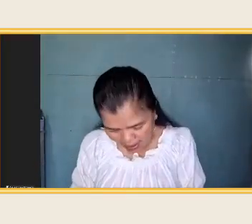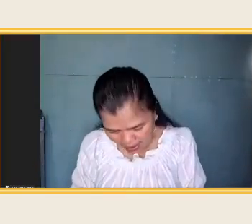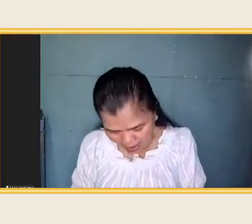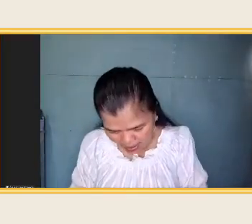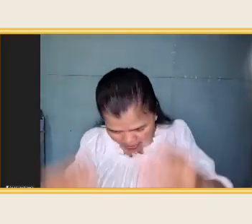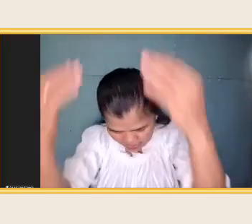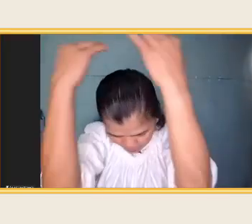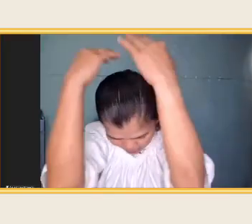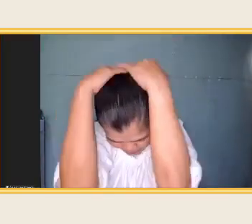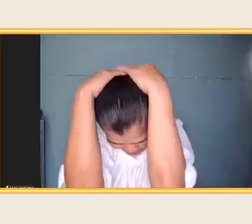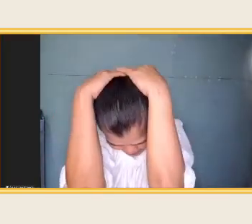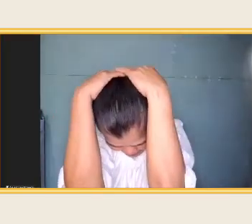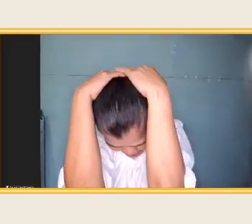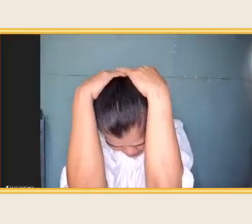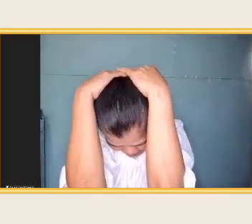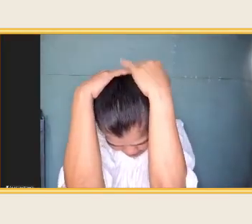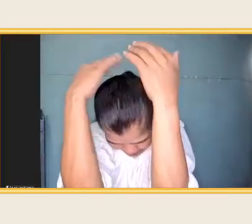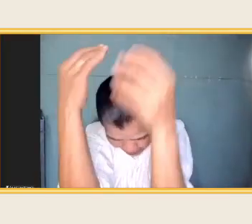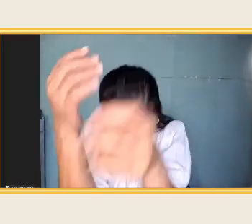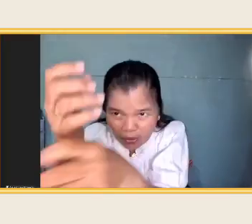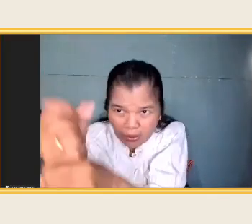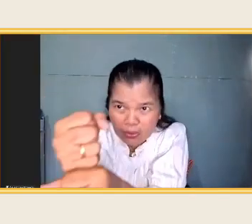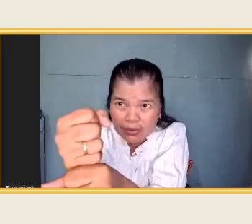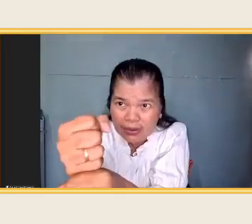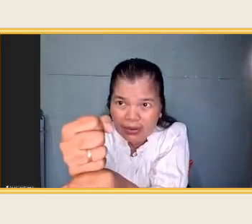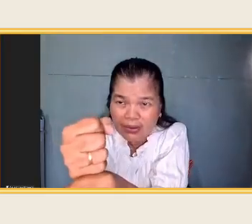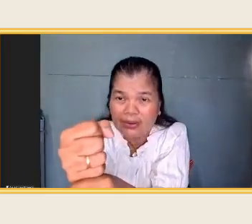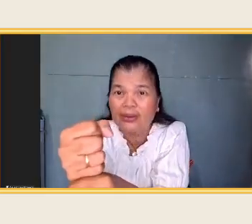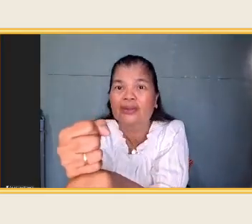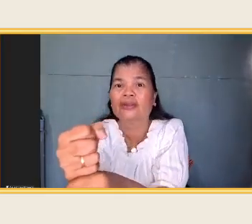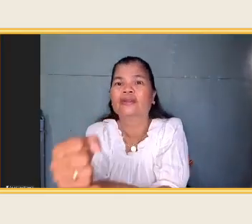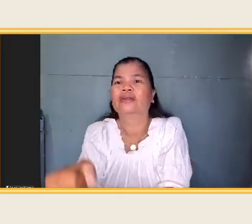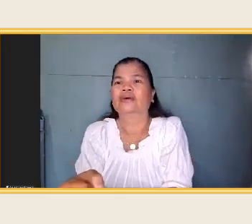Duck. Cover. And hold.